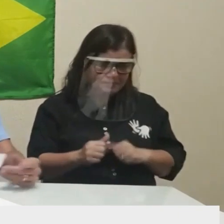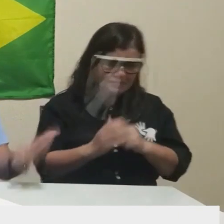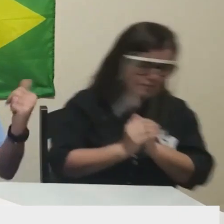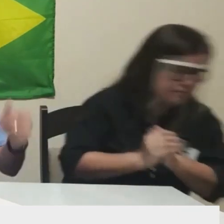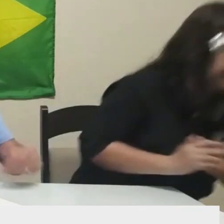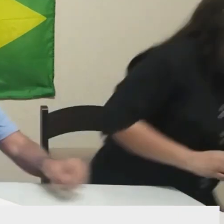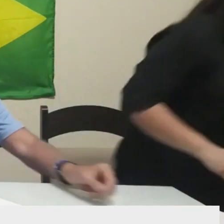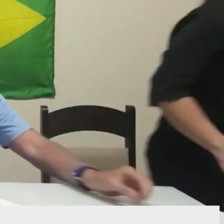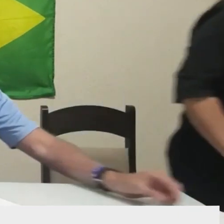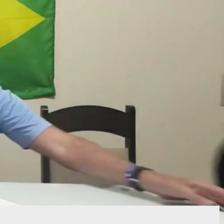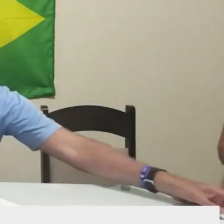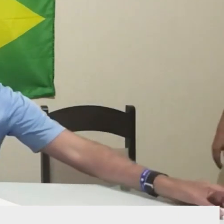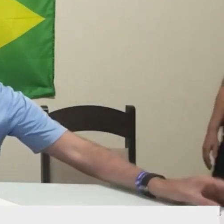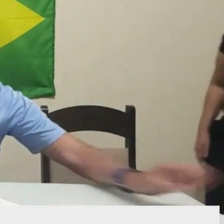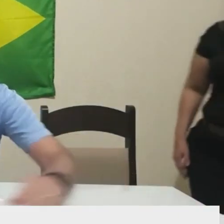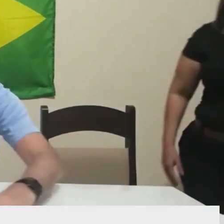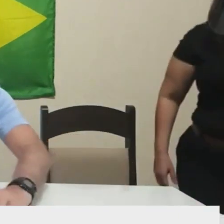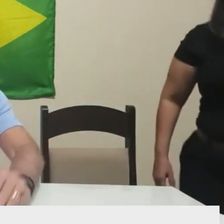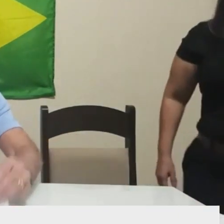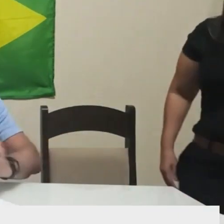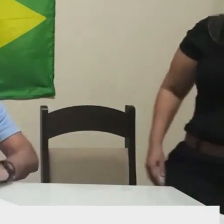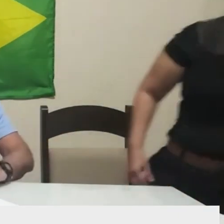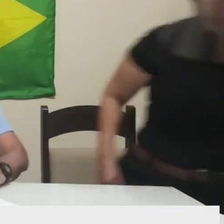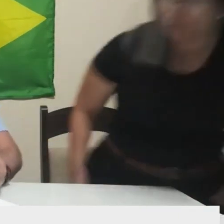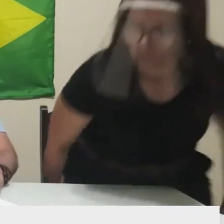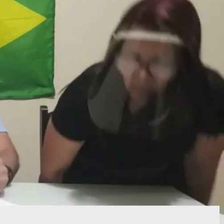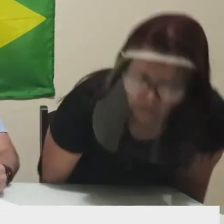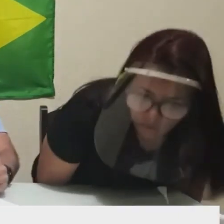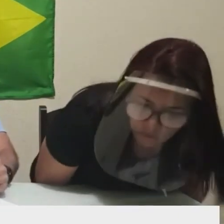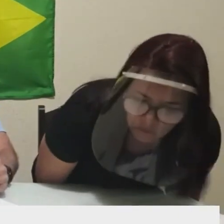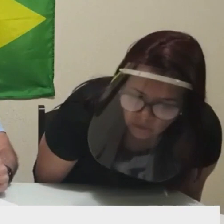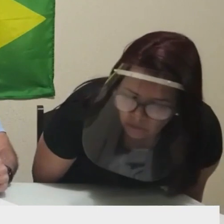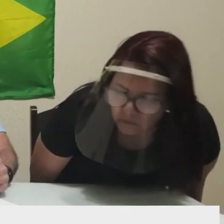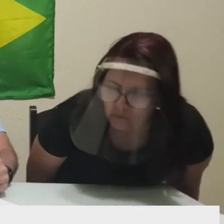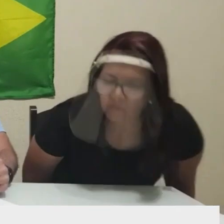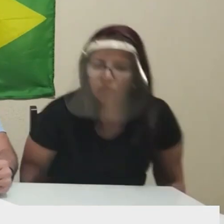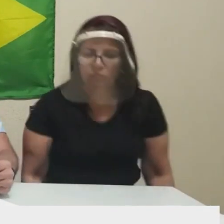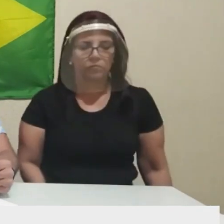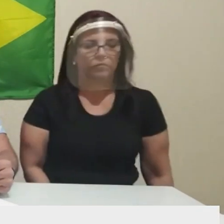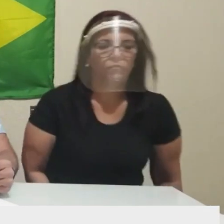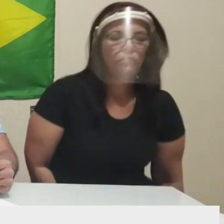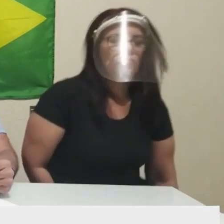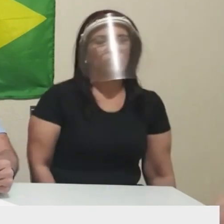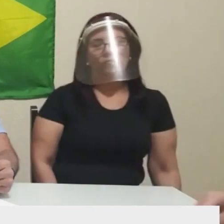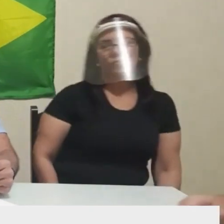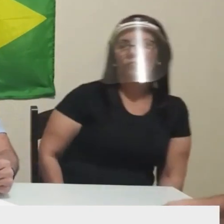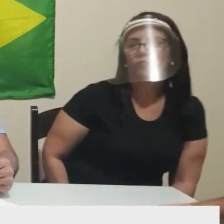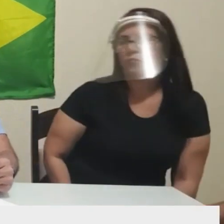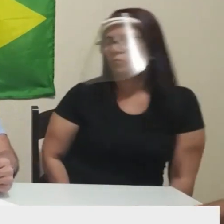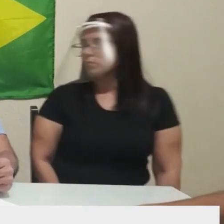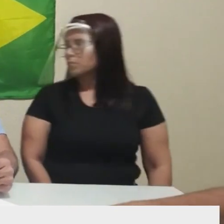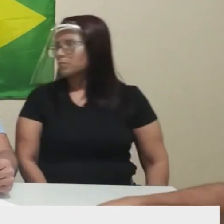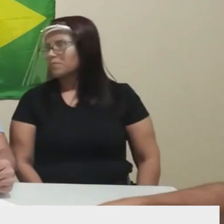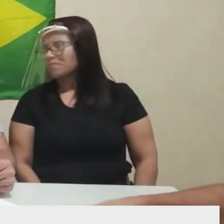preso, senhoras numa praça sozinha, jogada no chão para ir algemada. Realmente houve ali alguns